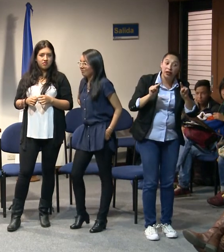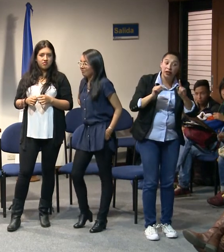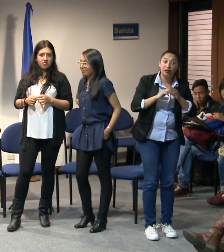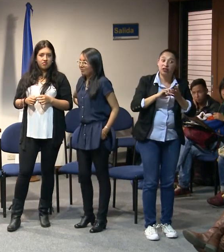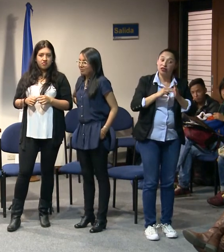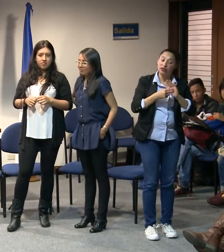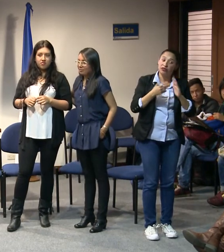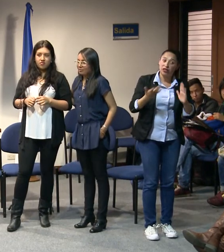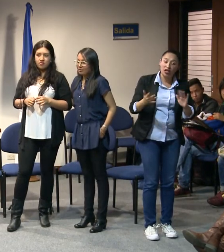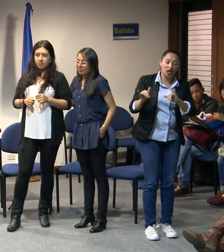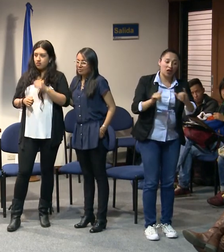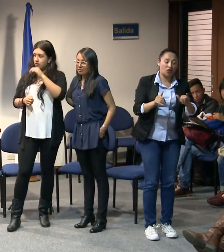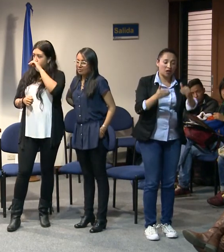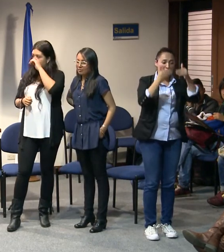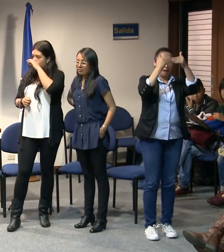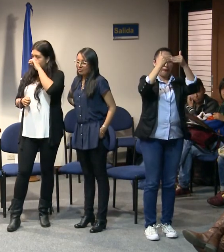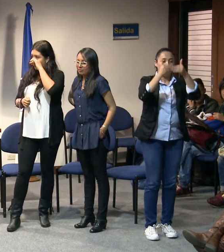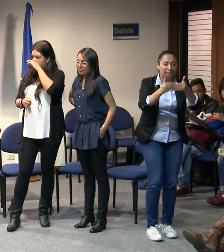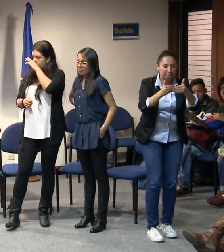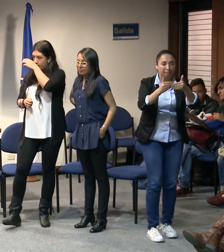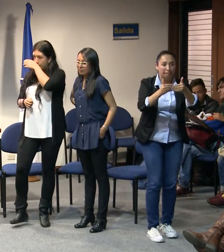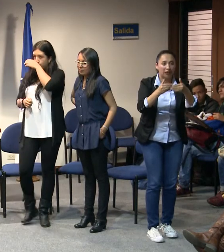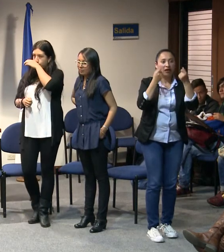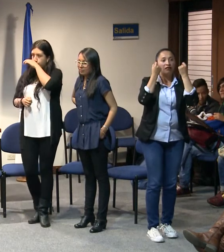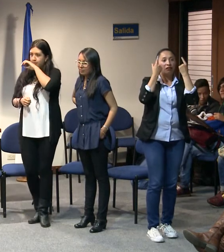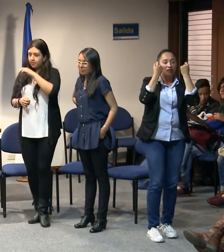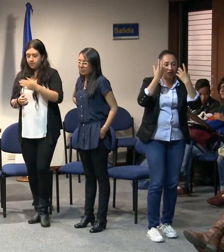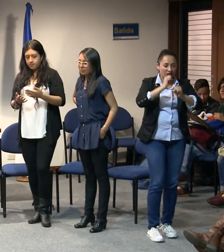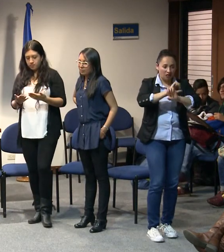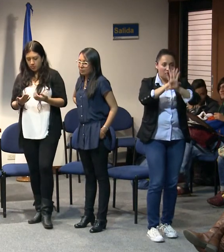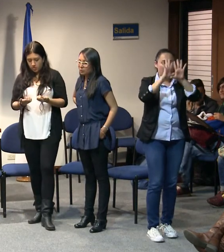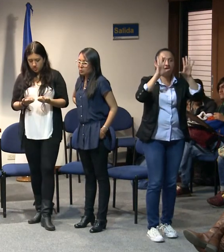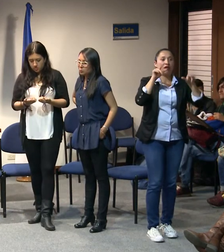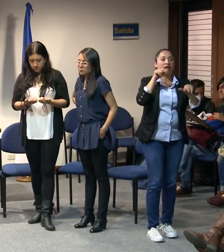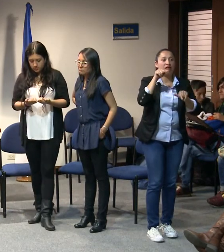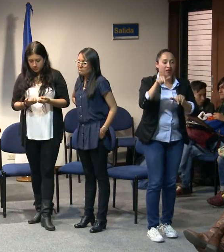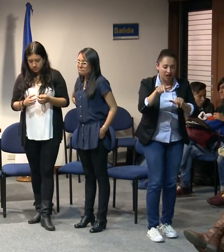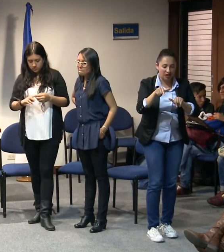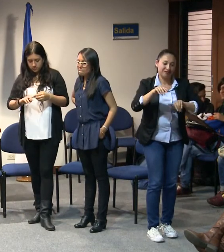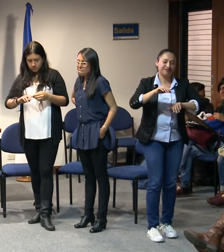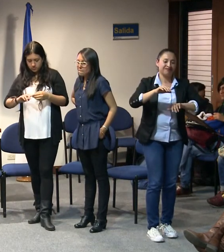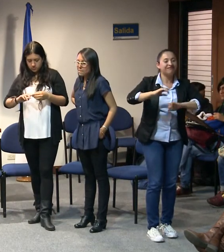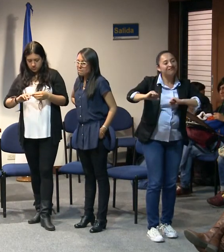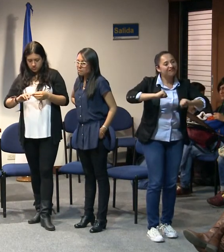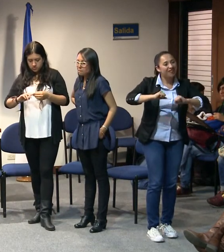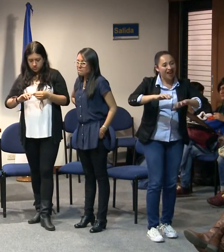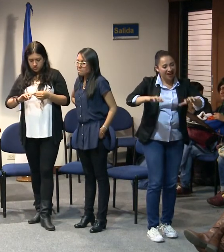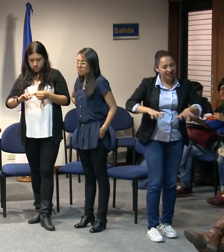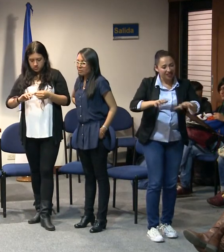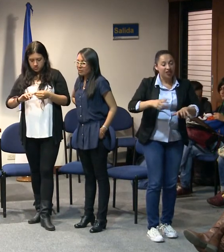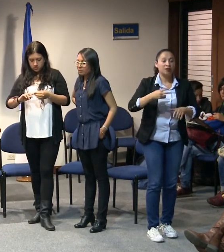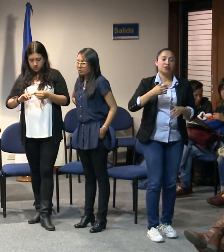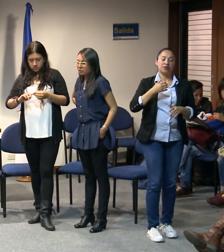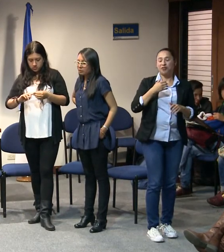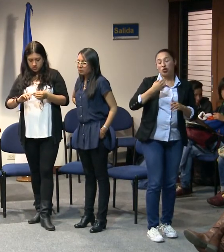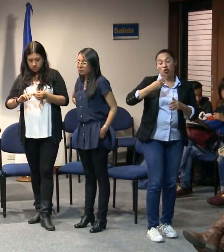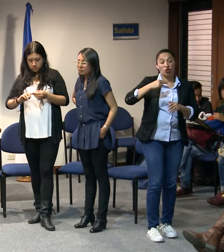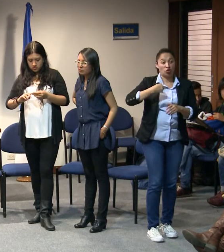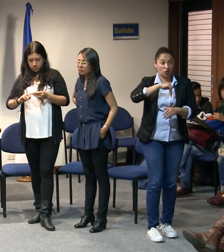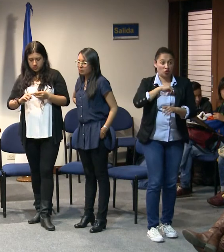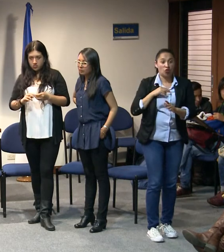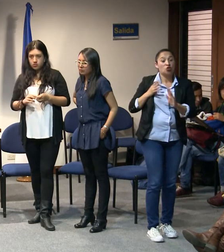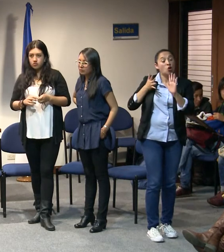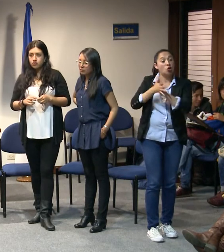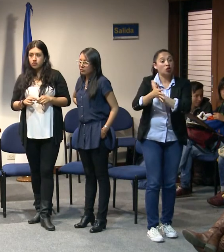se les limita entender y comprender todo lo que nosotros estábamos realizando. Cuando nosotros no narrábamos